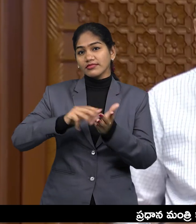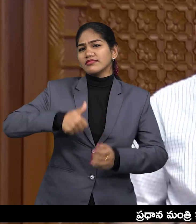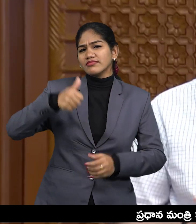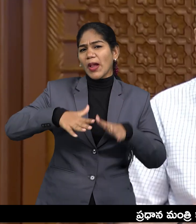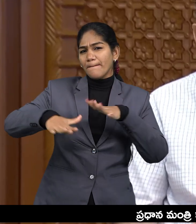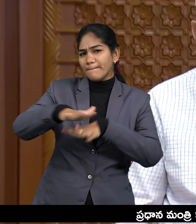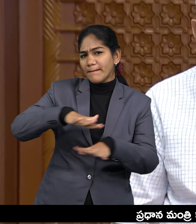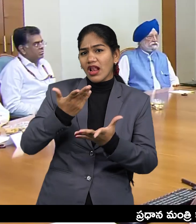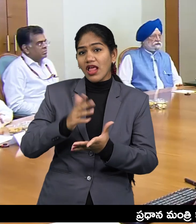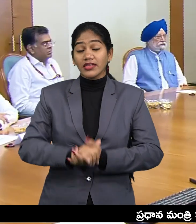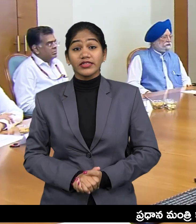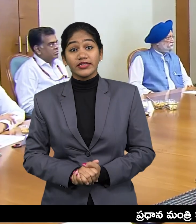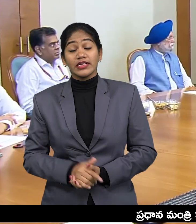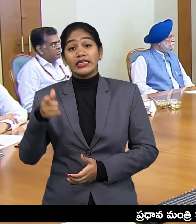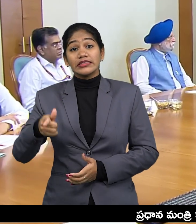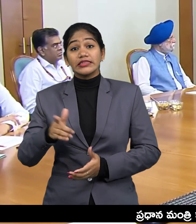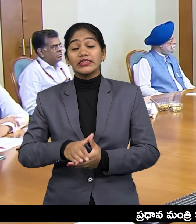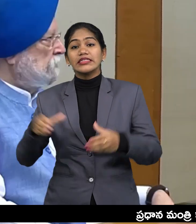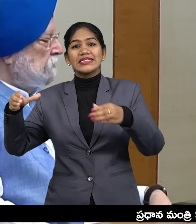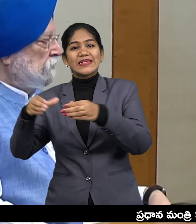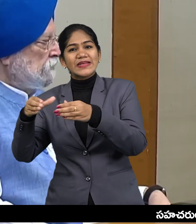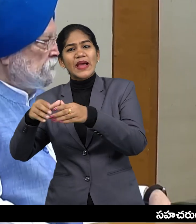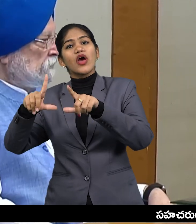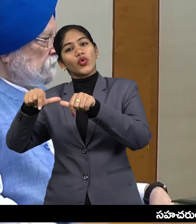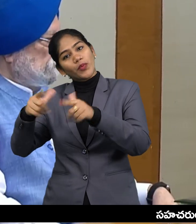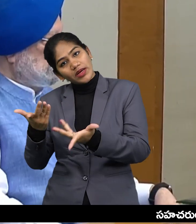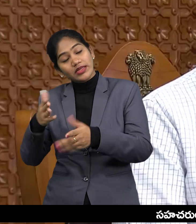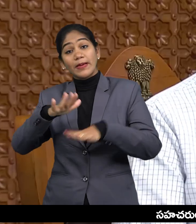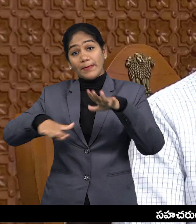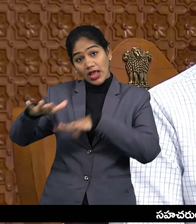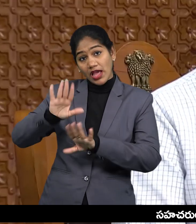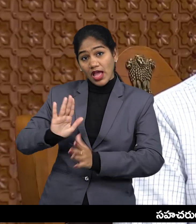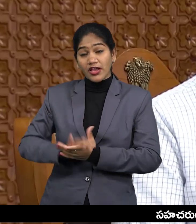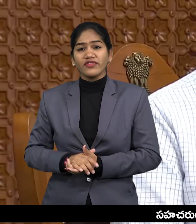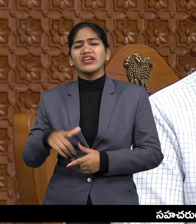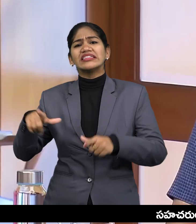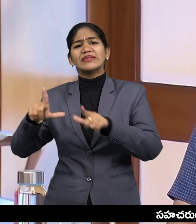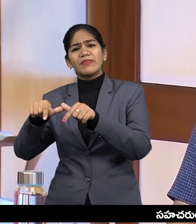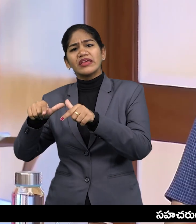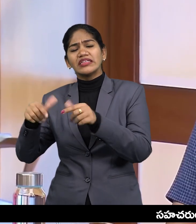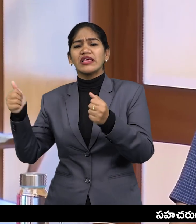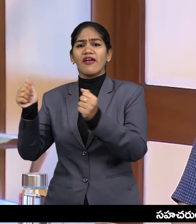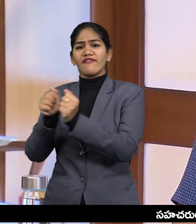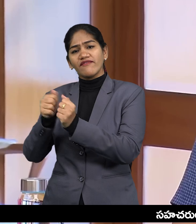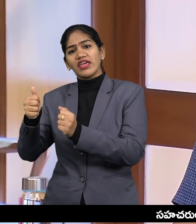ప్రధానమంత్రి కేబినెట్ సమావేశాలను ప్లాన్ చేస్తారు. సహచరులతో సంప్రదింపులు జరుపుతారు.